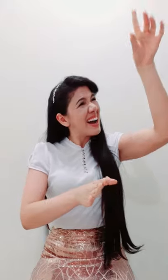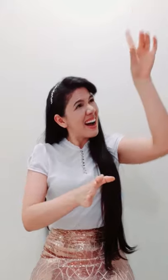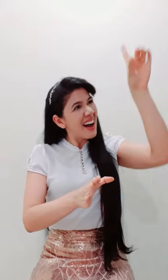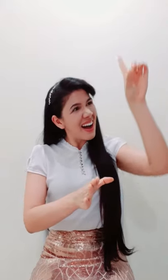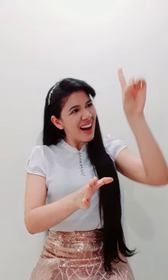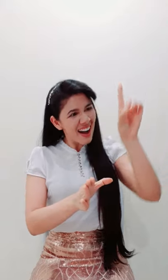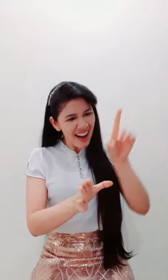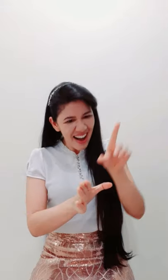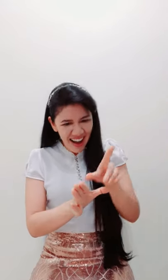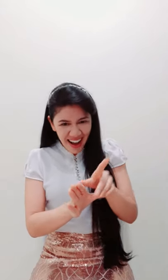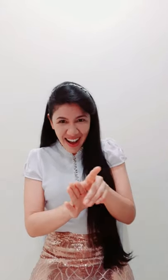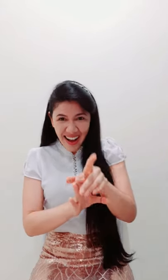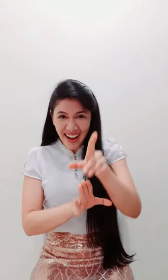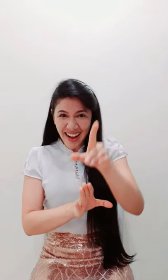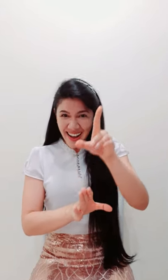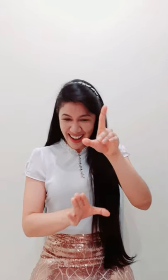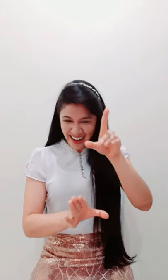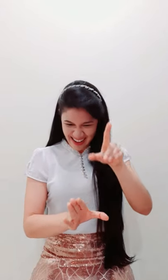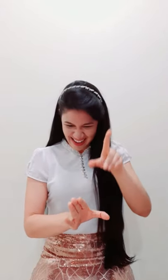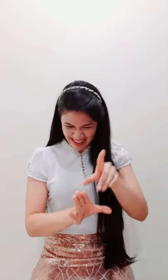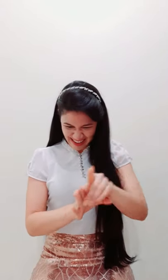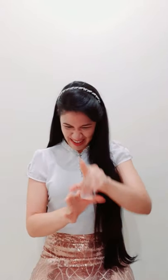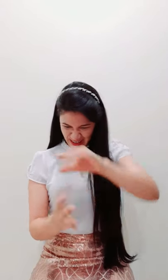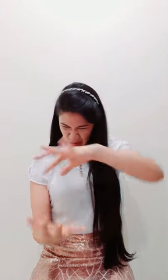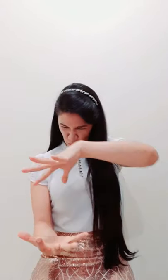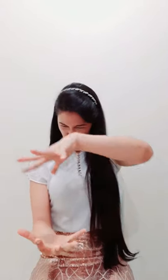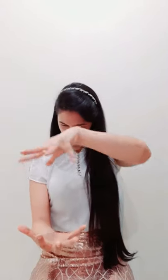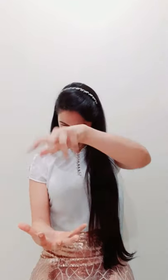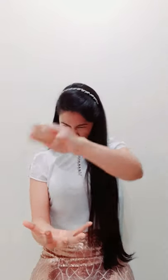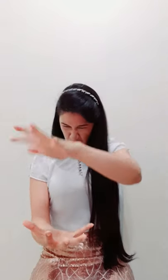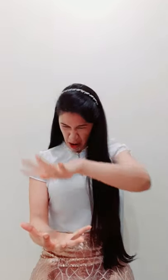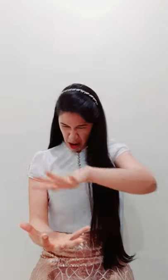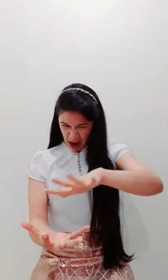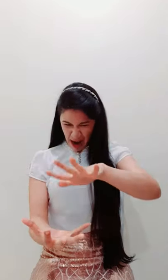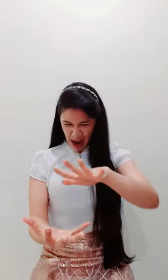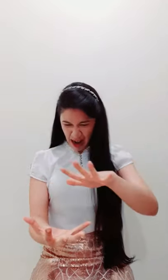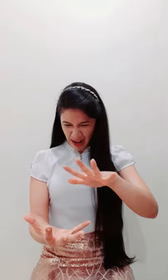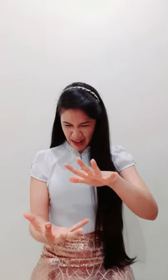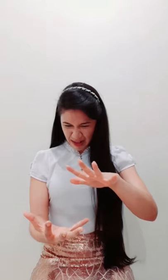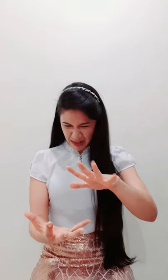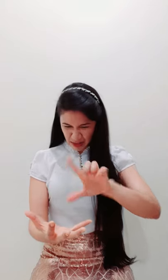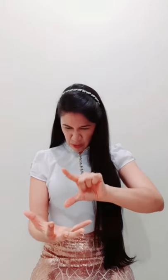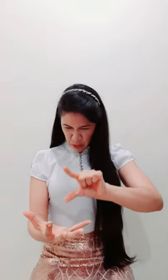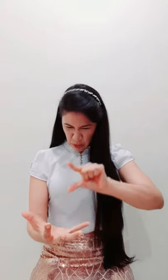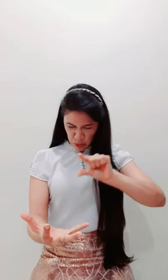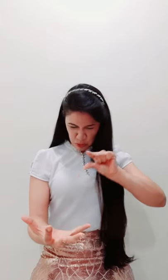Julgará o mundo inteiro Com